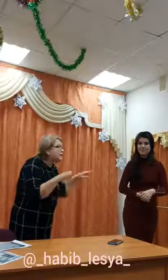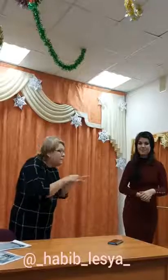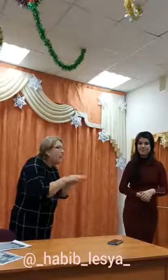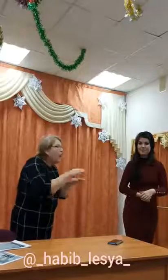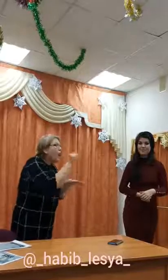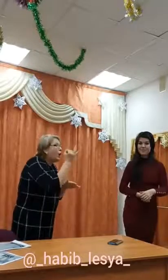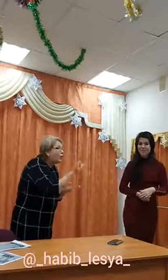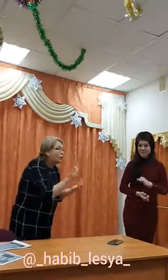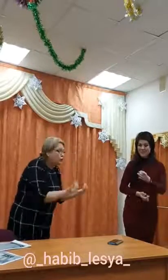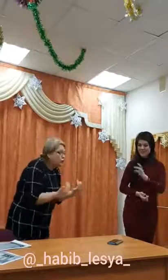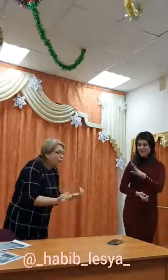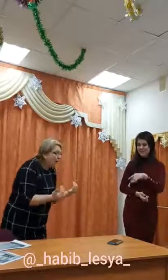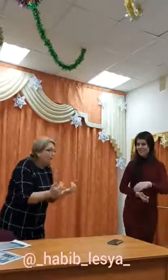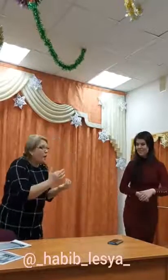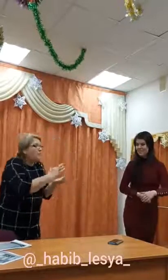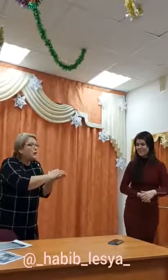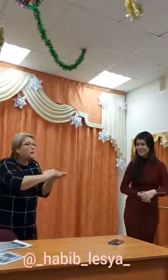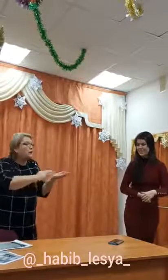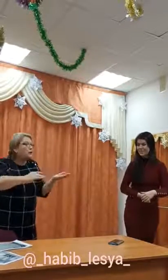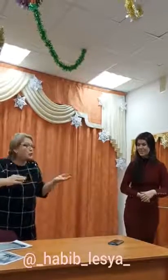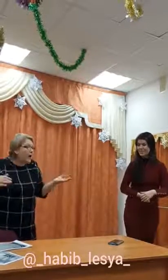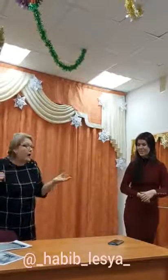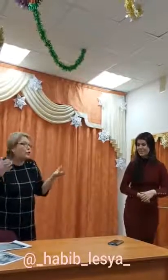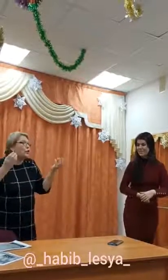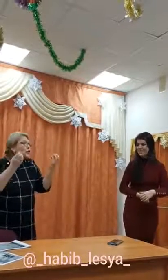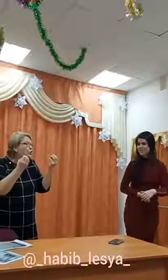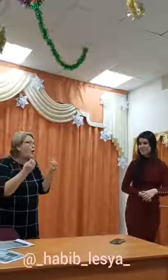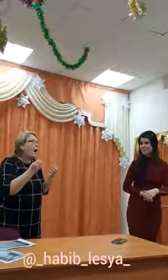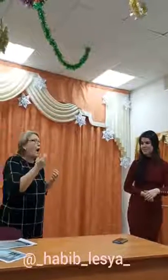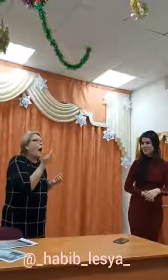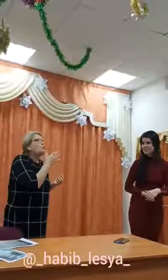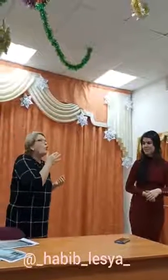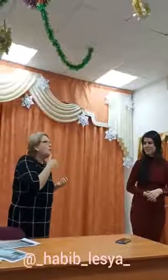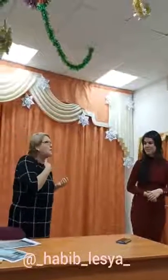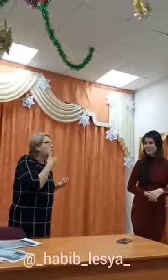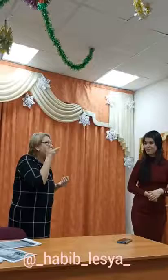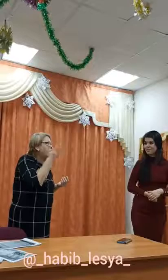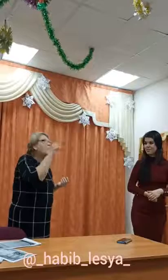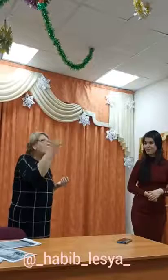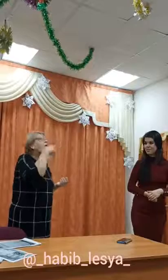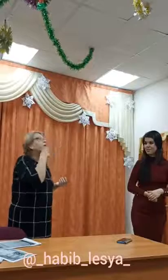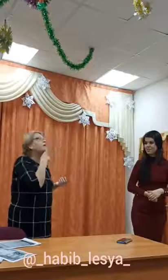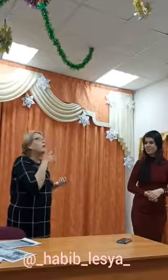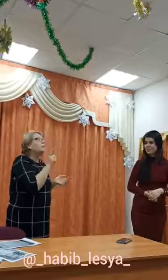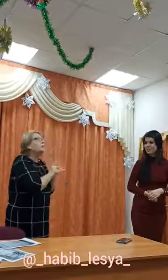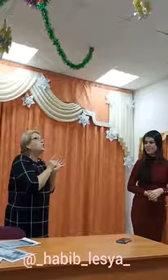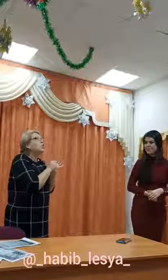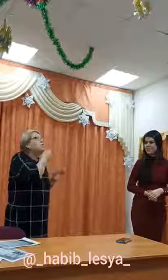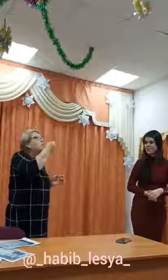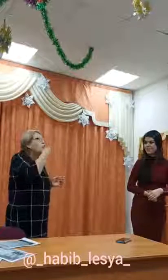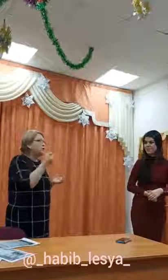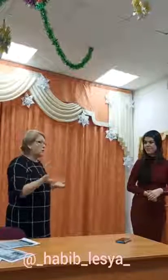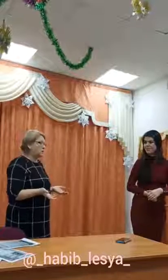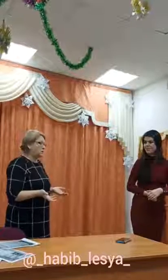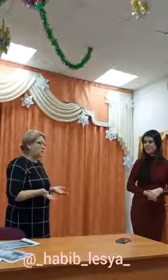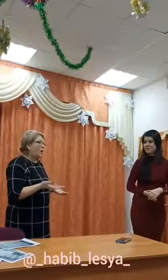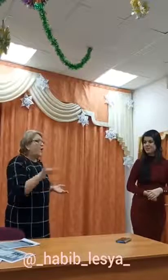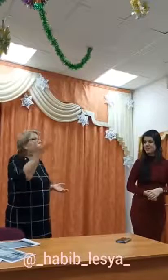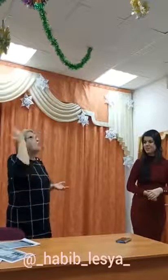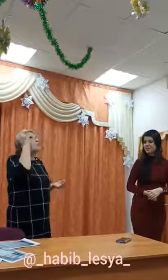закрыла. И сейчас продолжает еще. А сколько лет я не знаю? Мама говорит, печеный бодрено. Давно